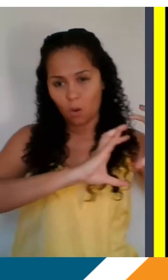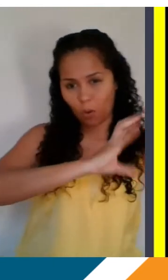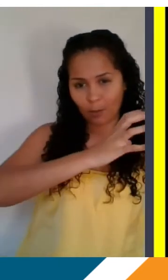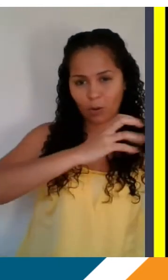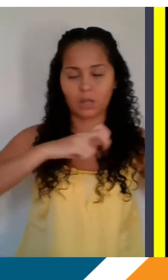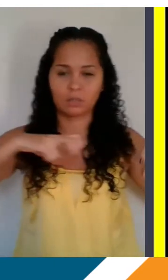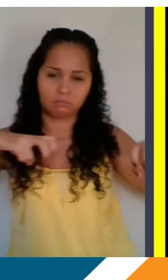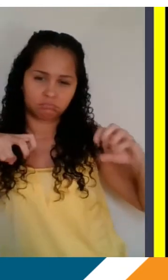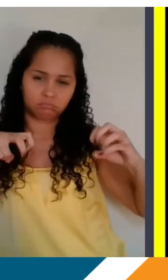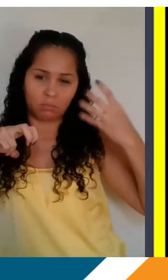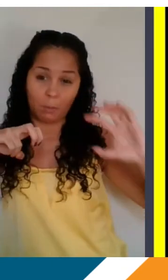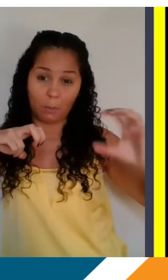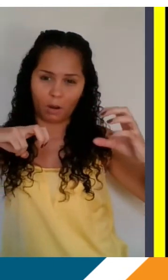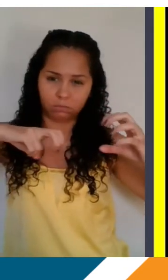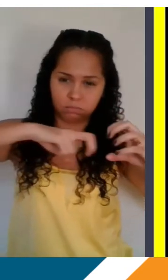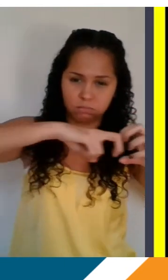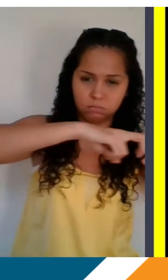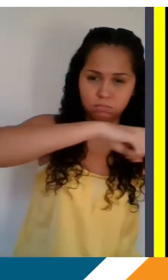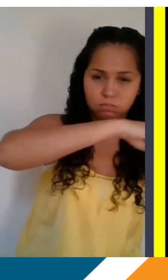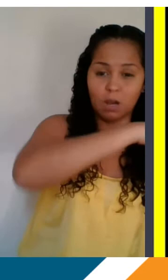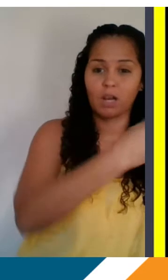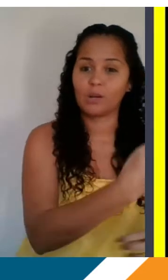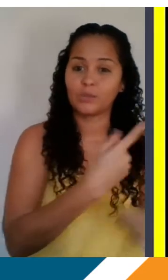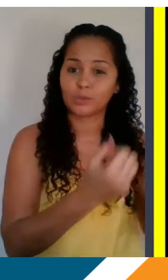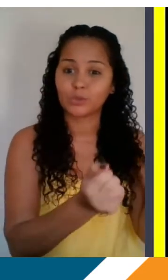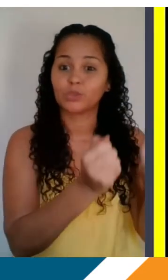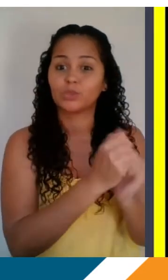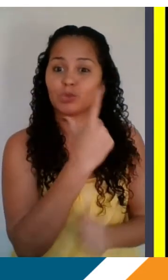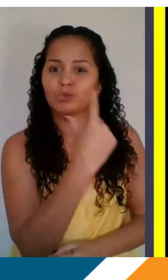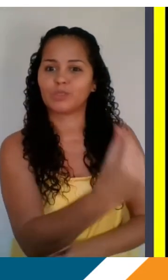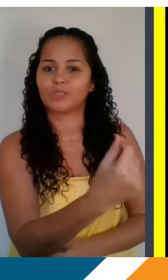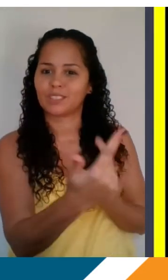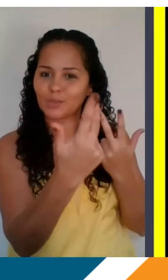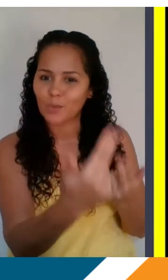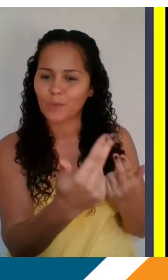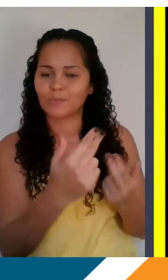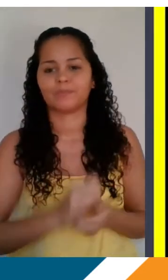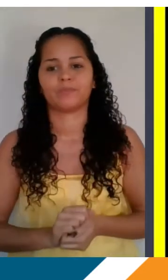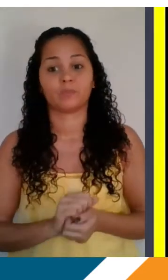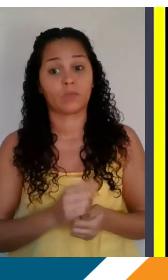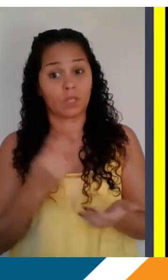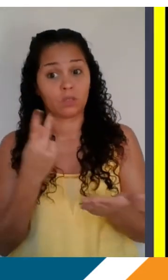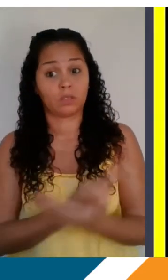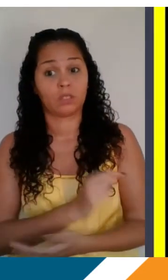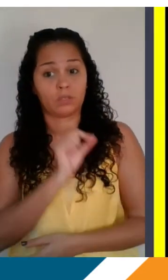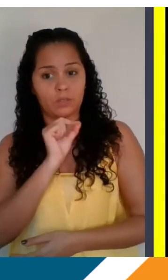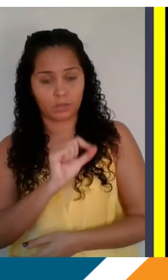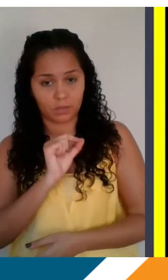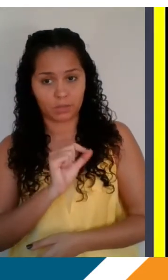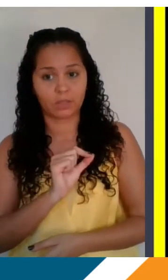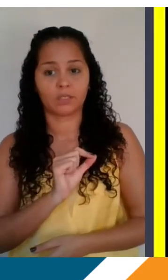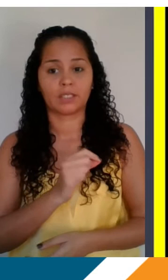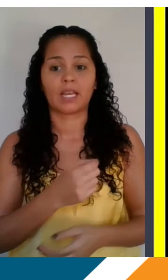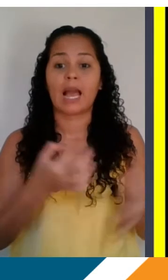com a bola, ele sai carregando a bola. Então, os dois eles vão ter a mesma velocidade. Quando isso acontece,